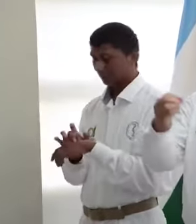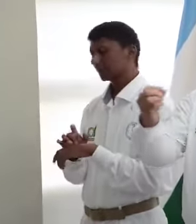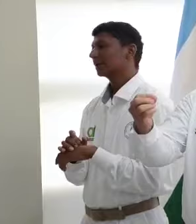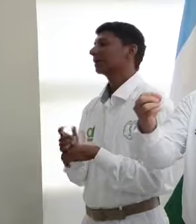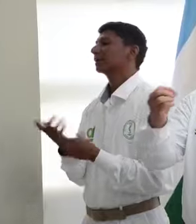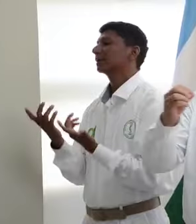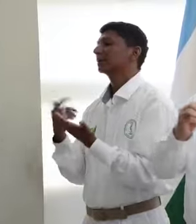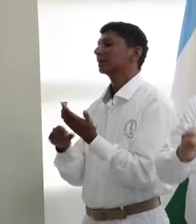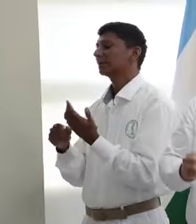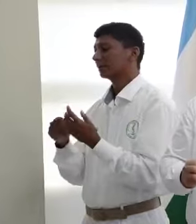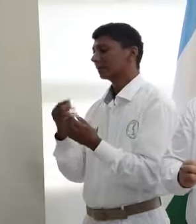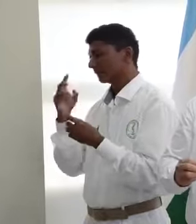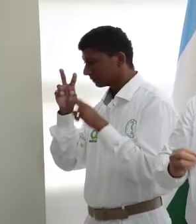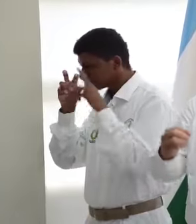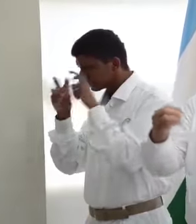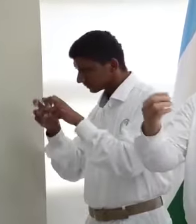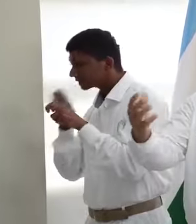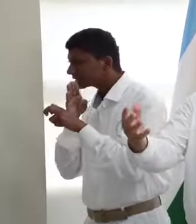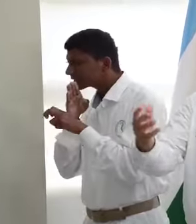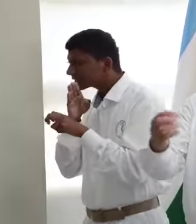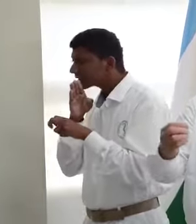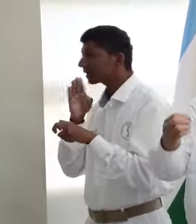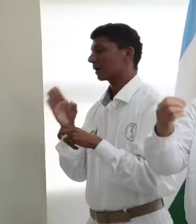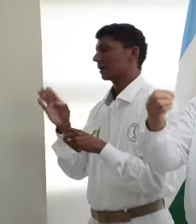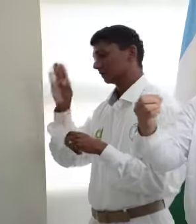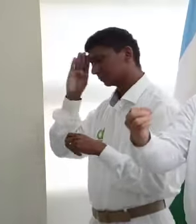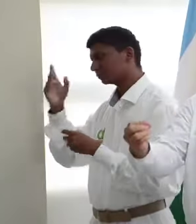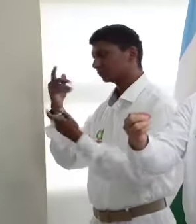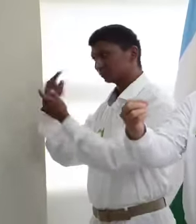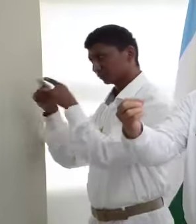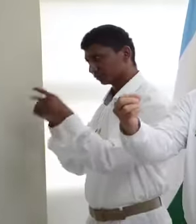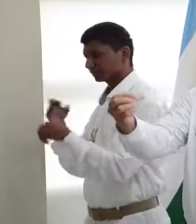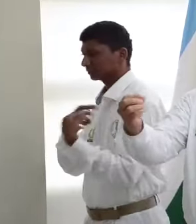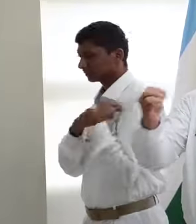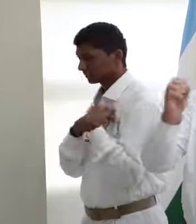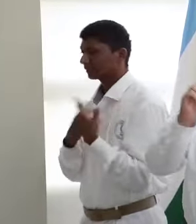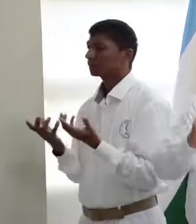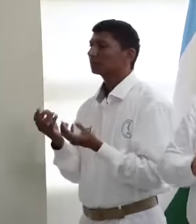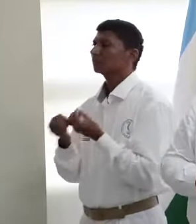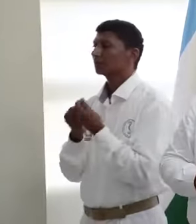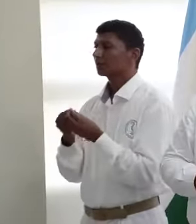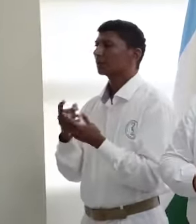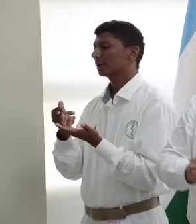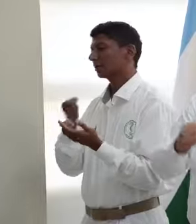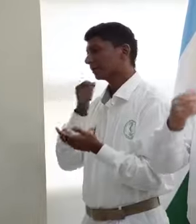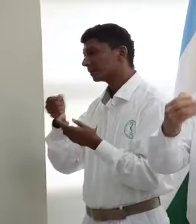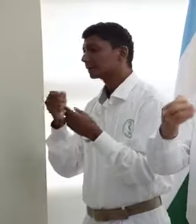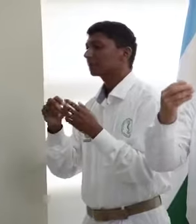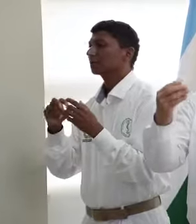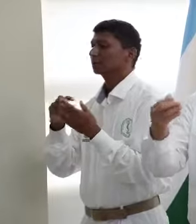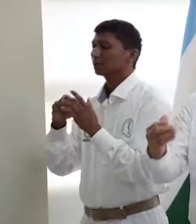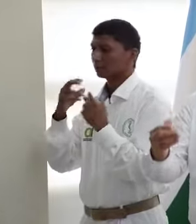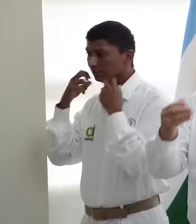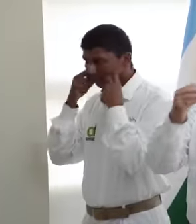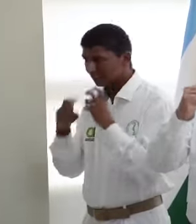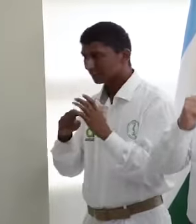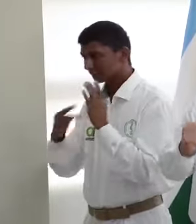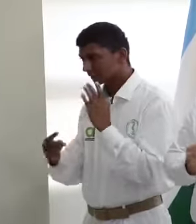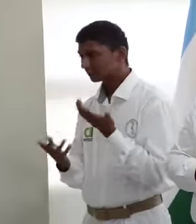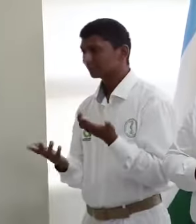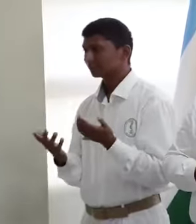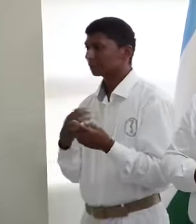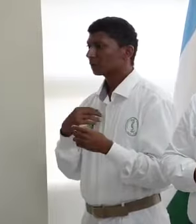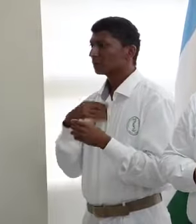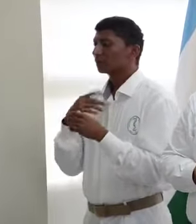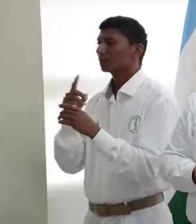por parte de las autoridades competentes a través del uso de la inteligencia humana, técnica y tecnológica. Que nosotros no permitimos el ingreso